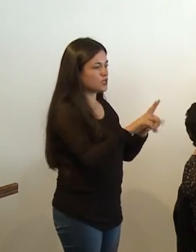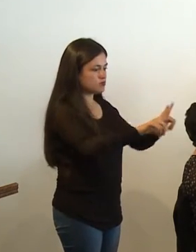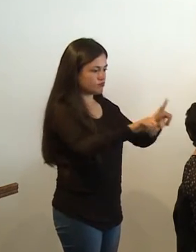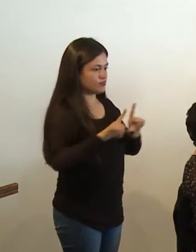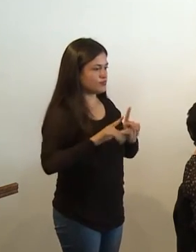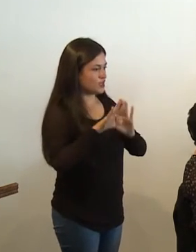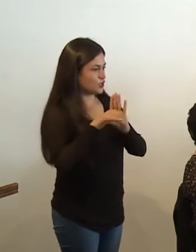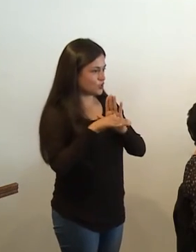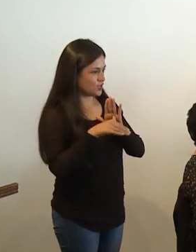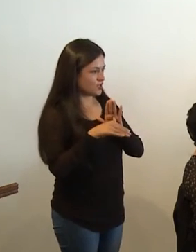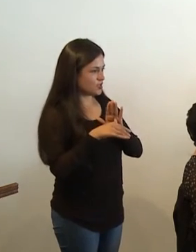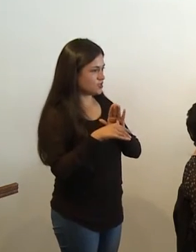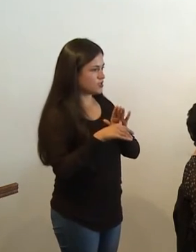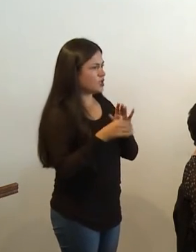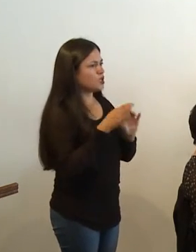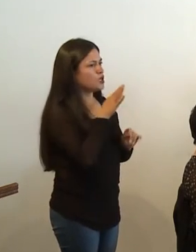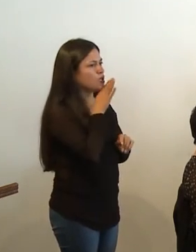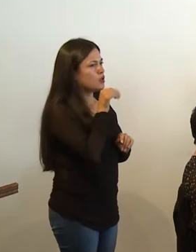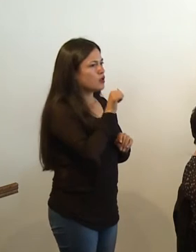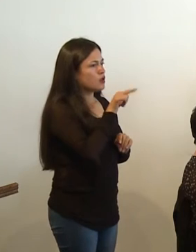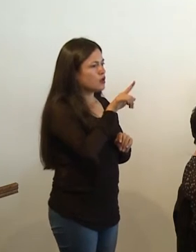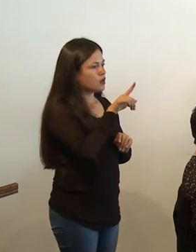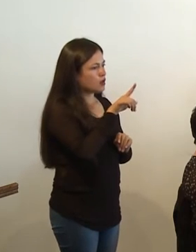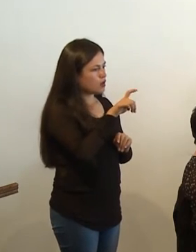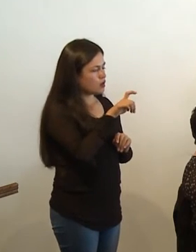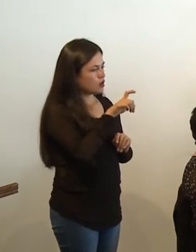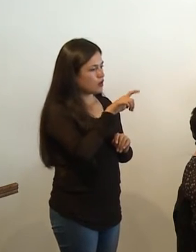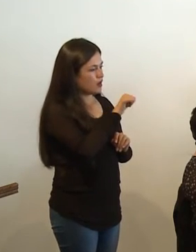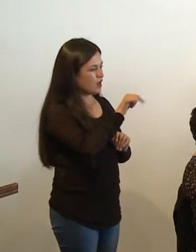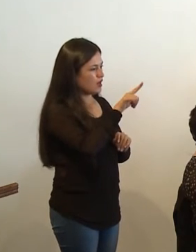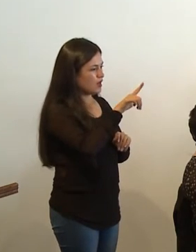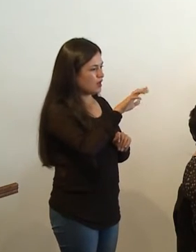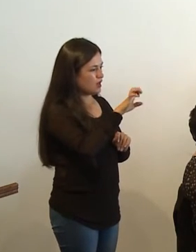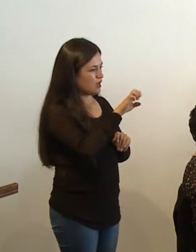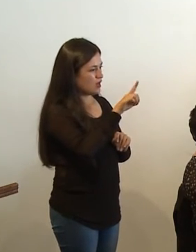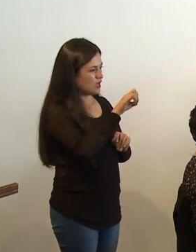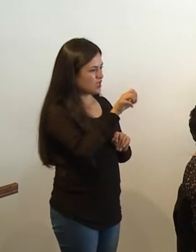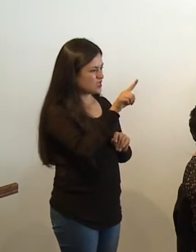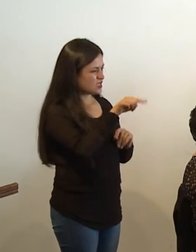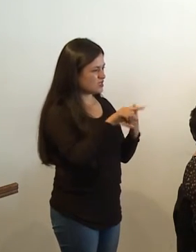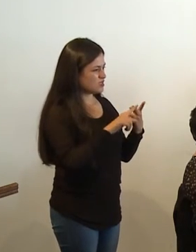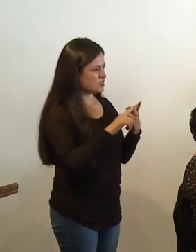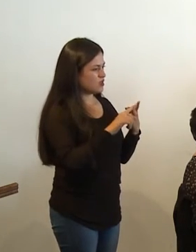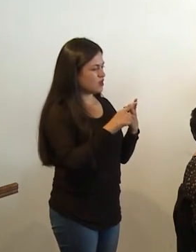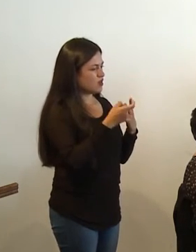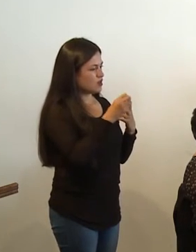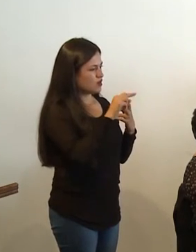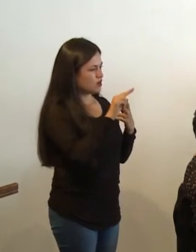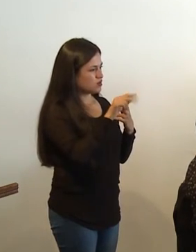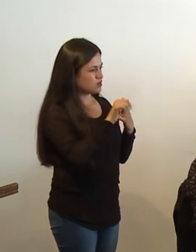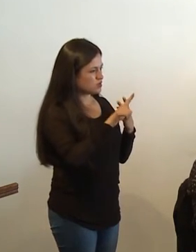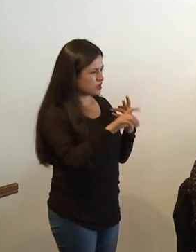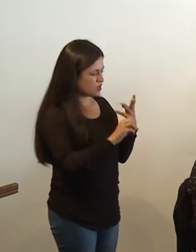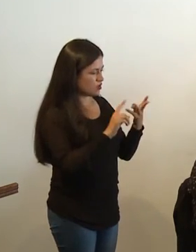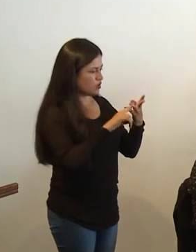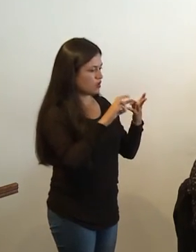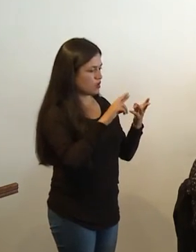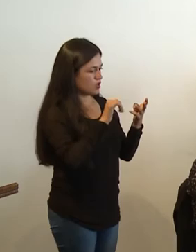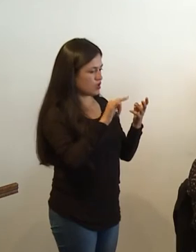Sociales, como Alexis Pinilla, Absalón y finalmente Raúl, con